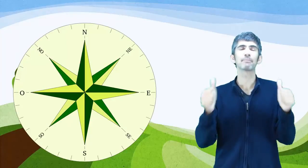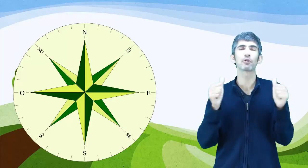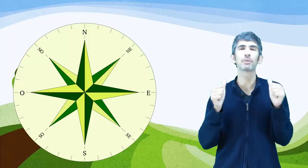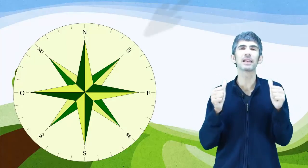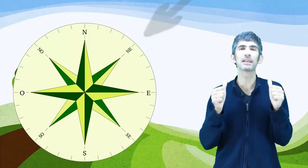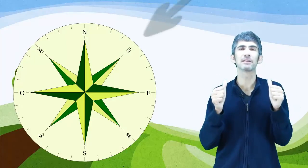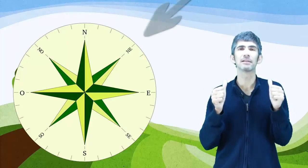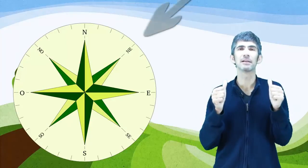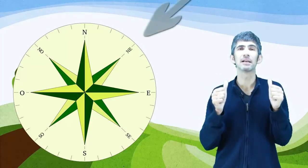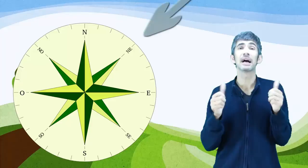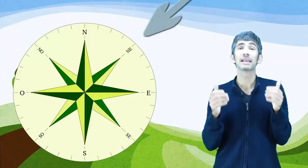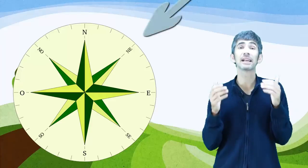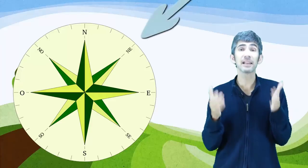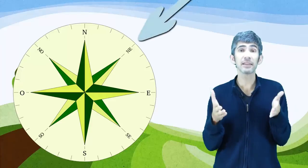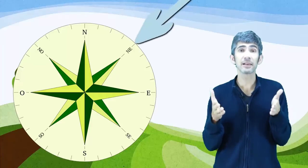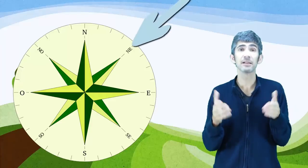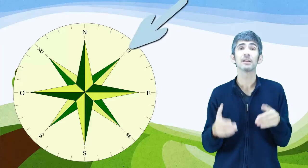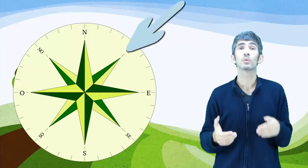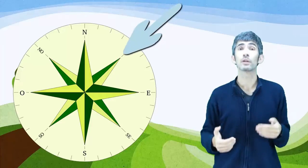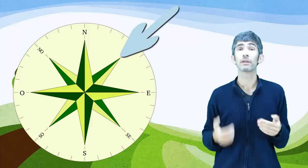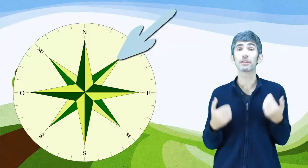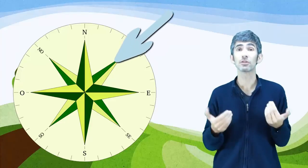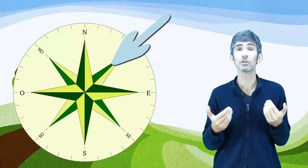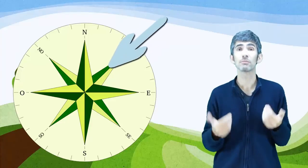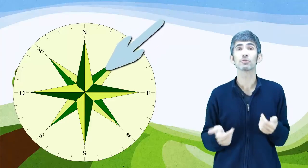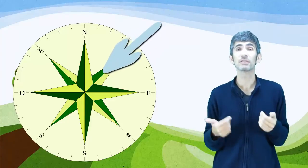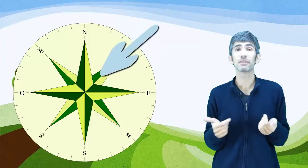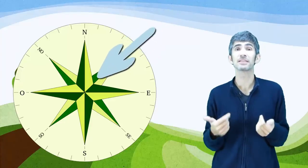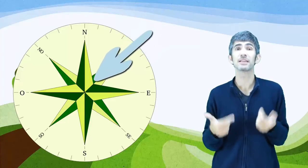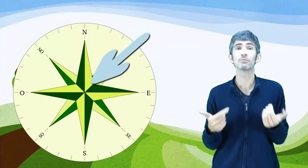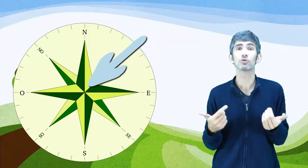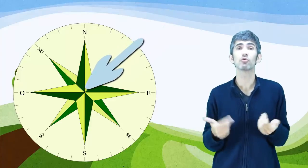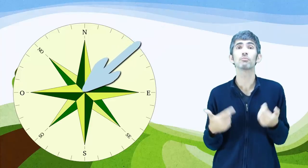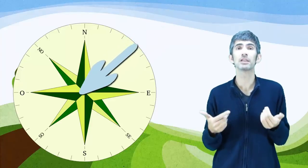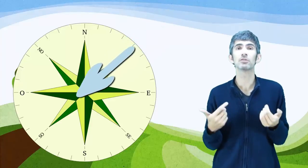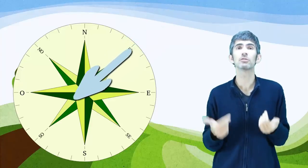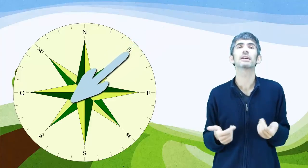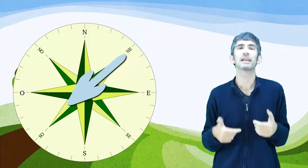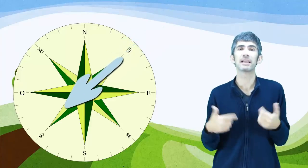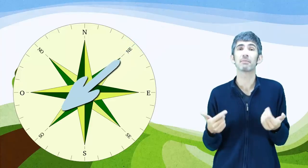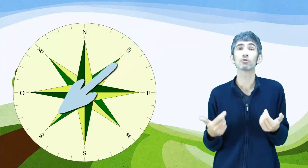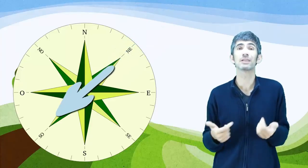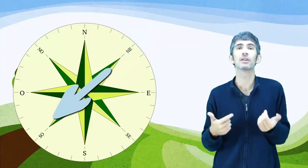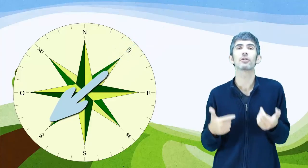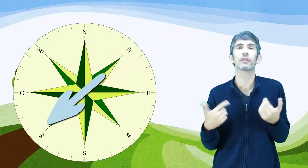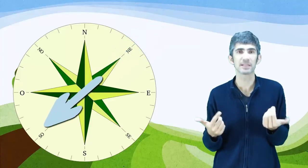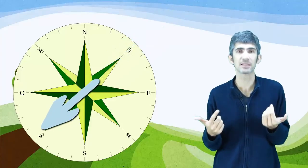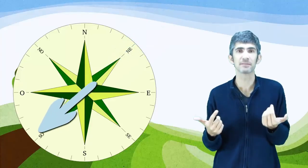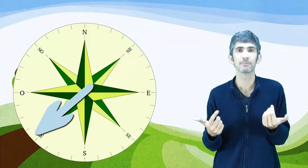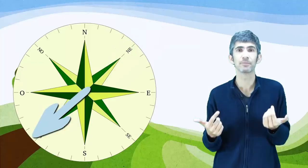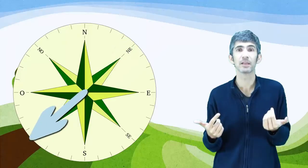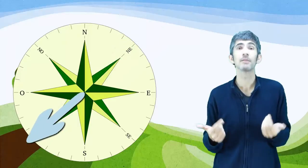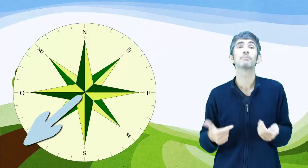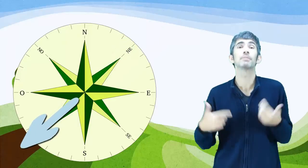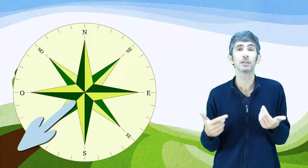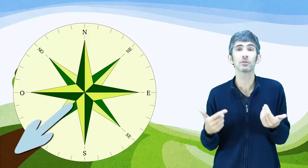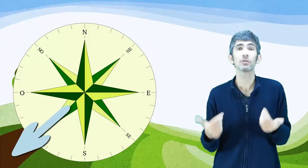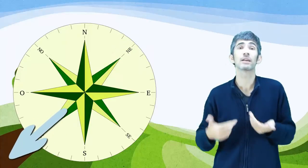proviene aquí en galicia cuando hace sol muchas veces tenemos un viento que llamamos del nord es viento que